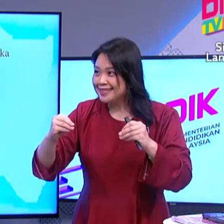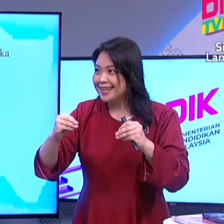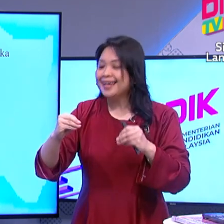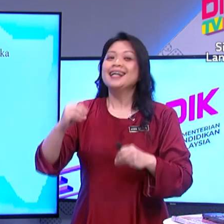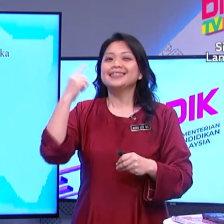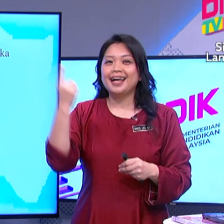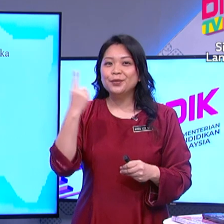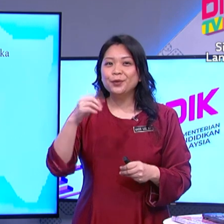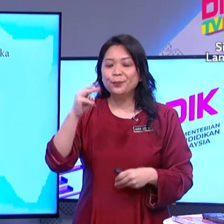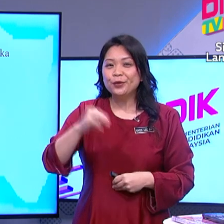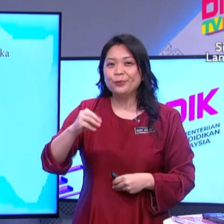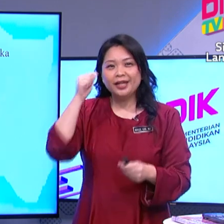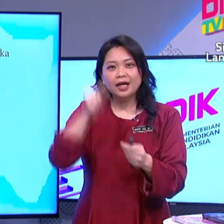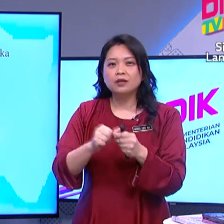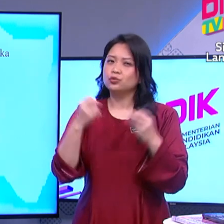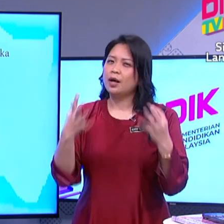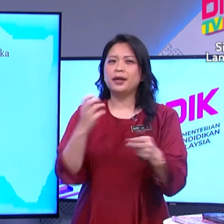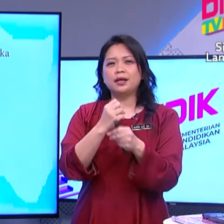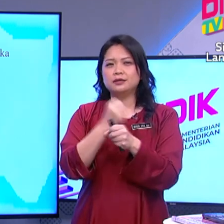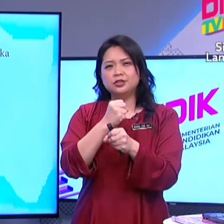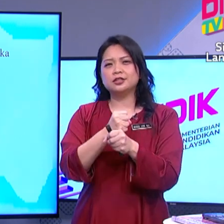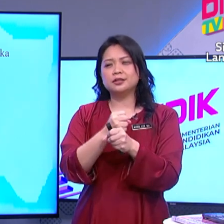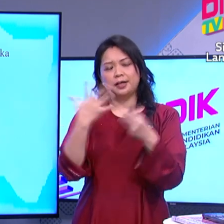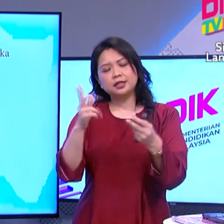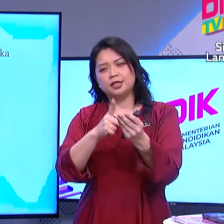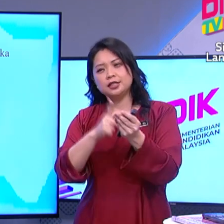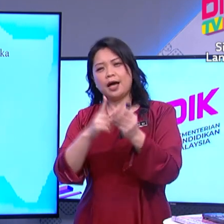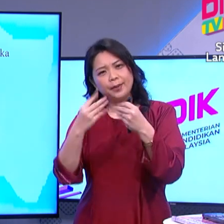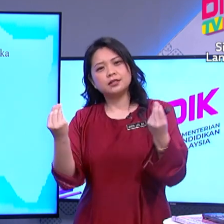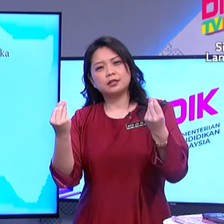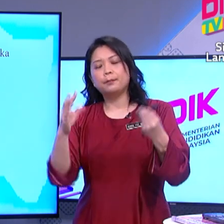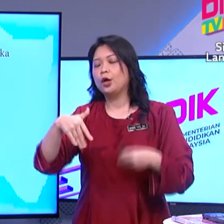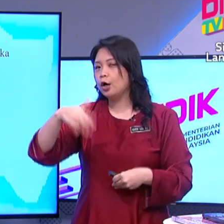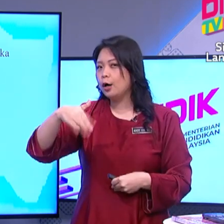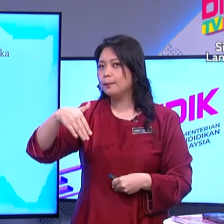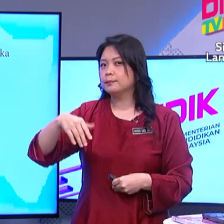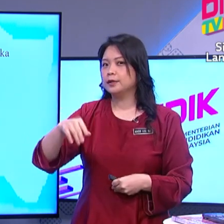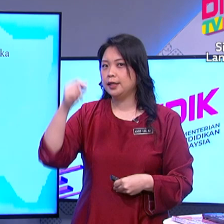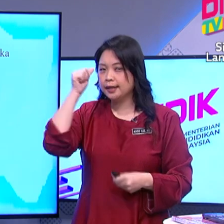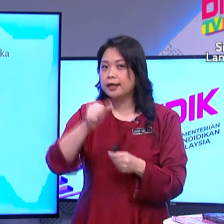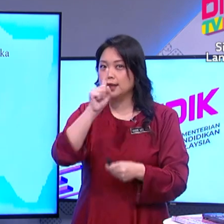yeah lalu murni ingat sudah banyak gede banyak fire habis belum Ingat